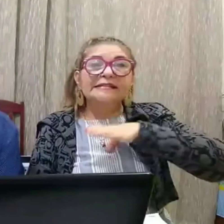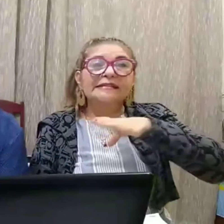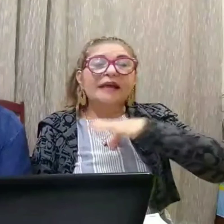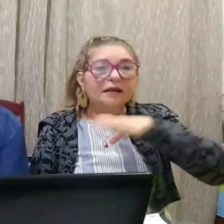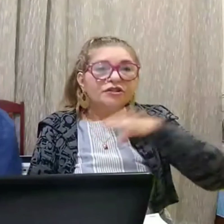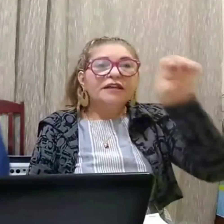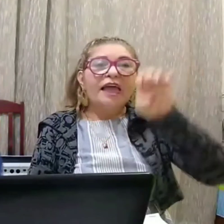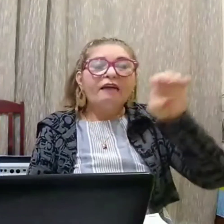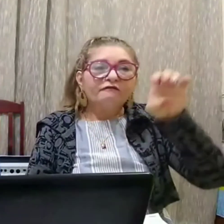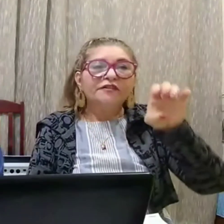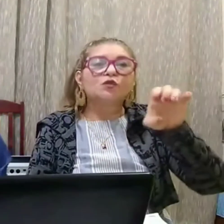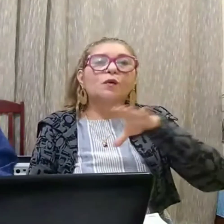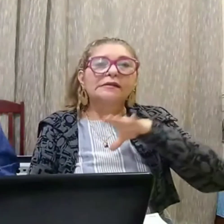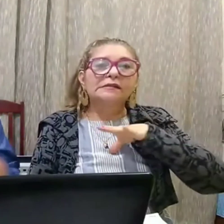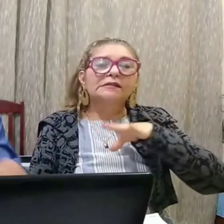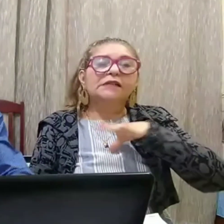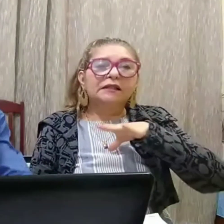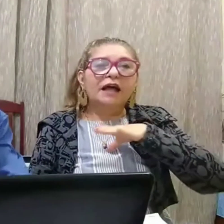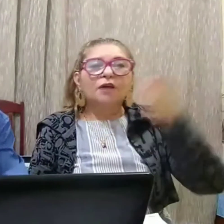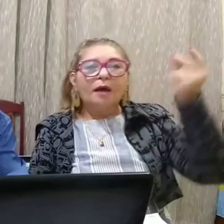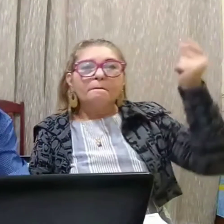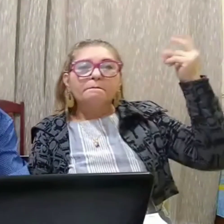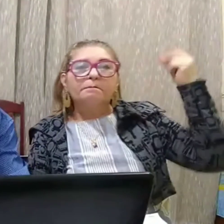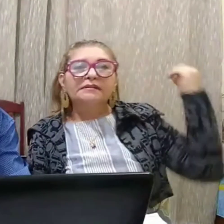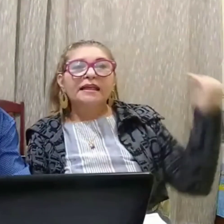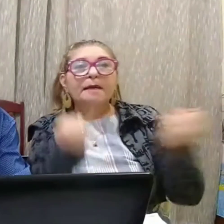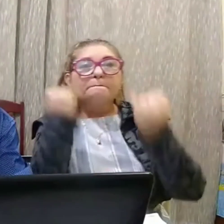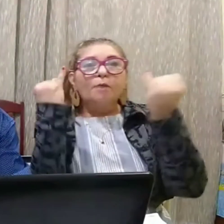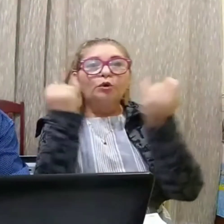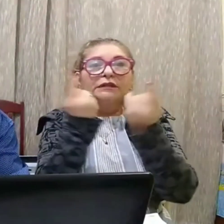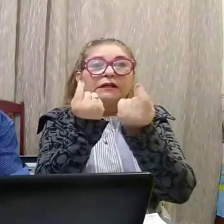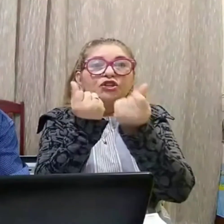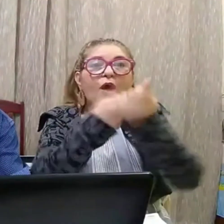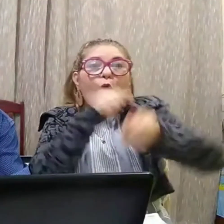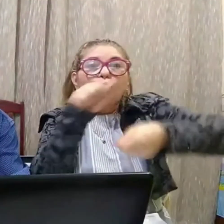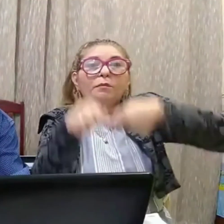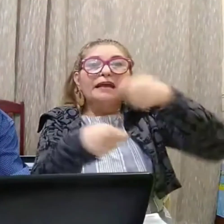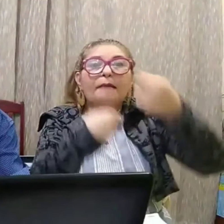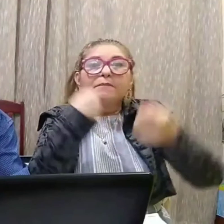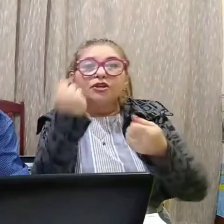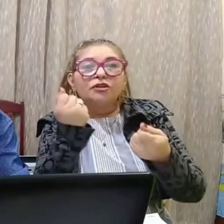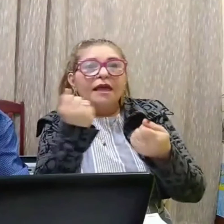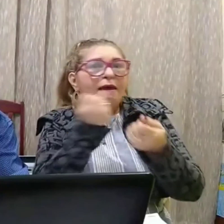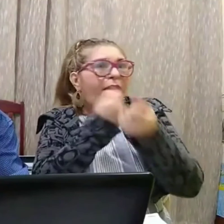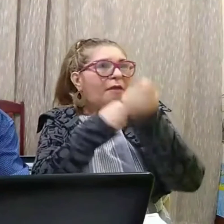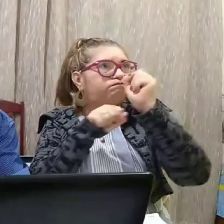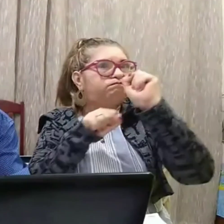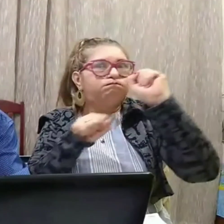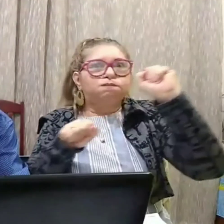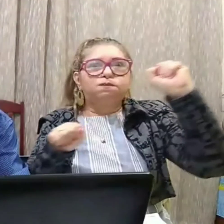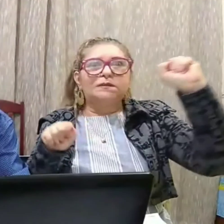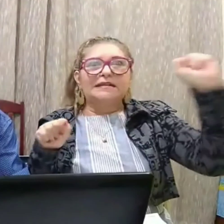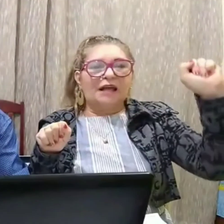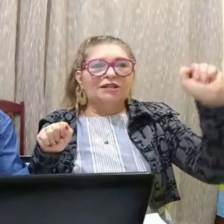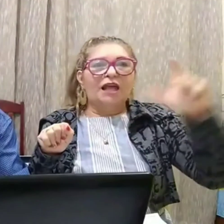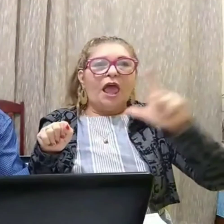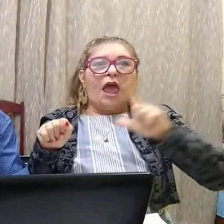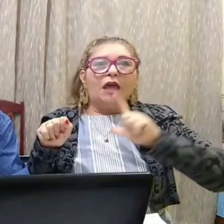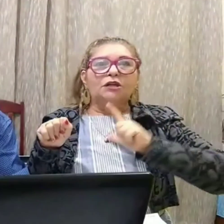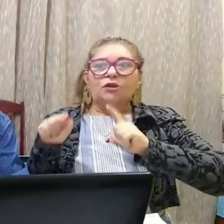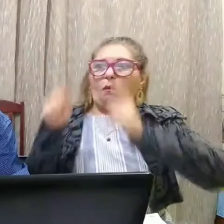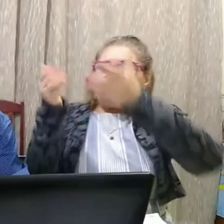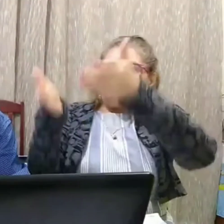Éfeso, ela era importante economicamente. Ela era grande e tinha o maior porto